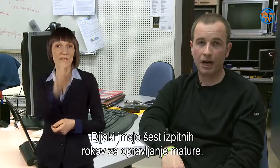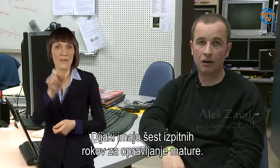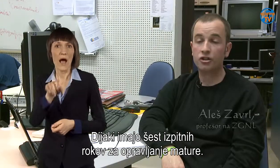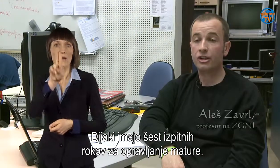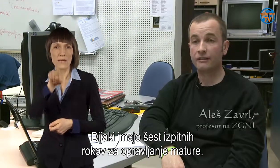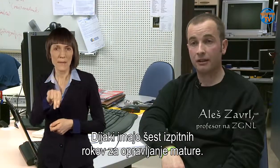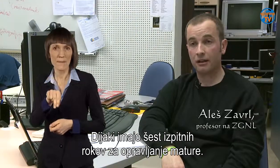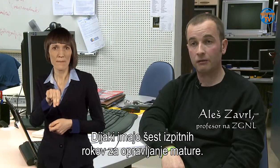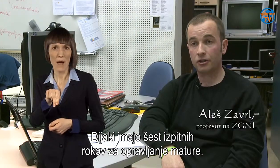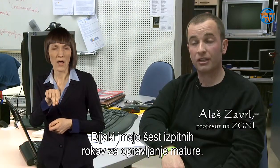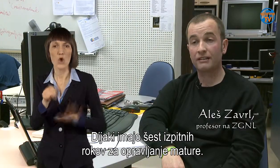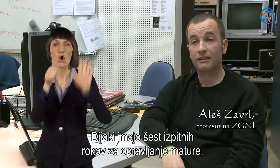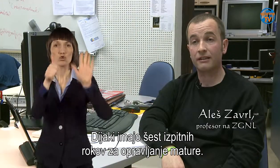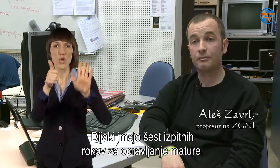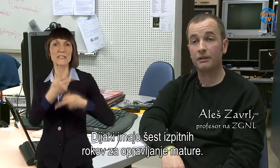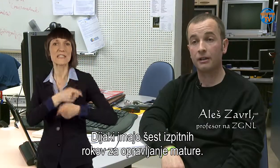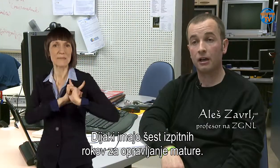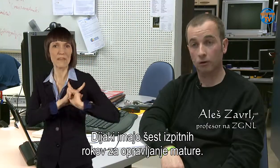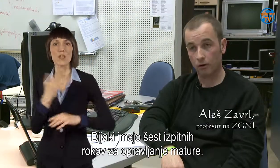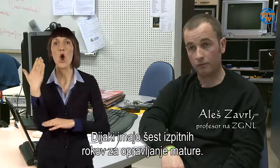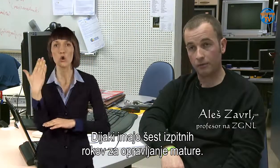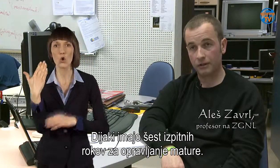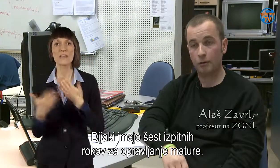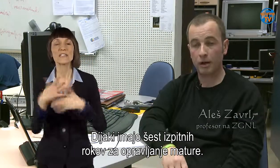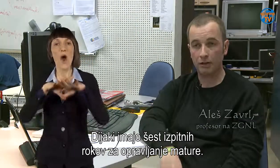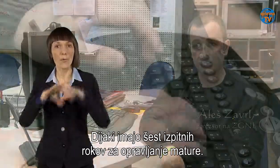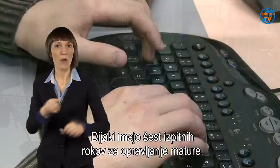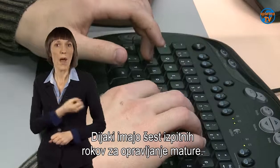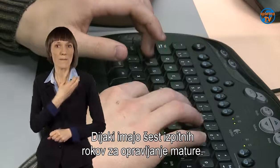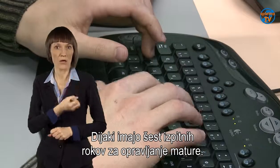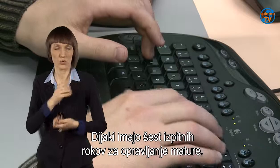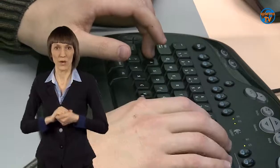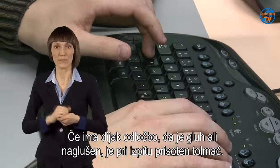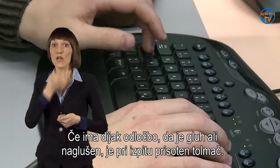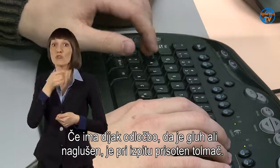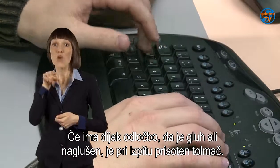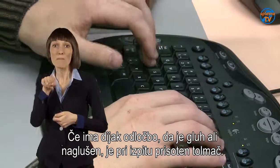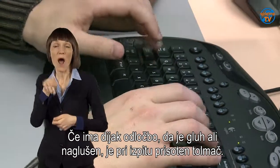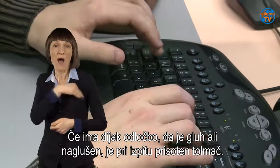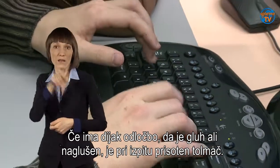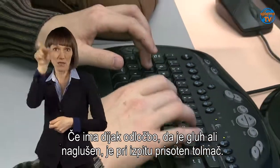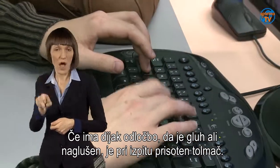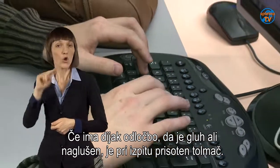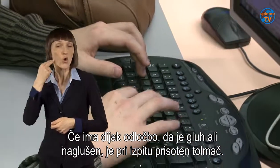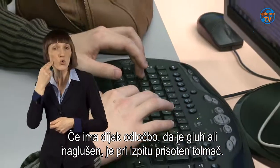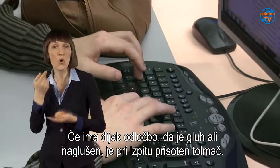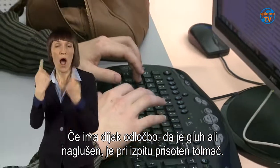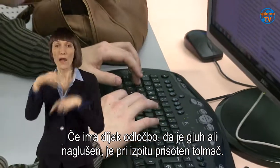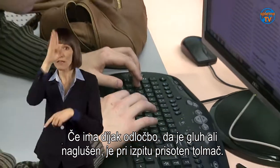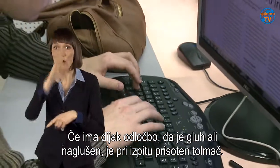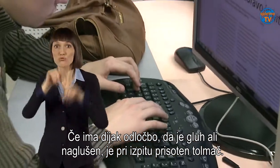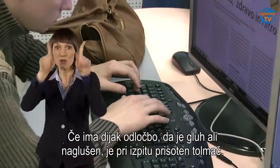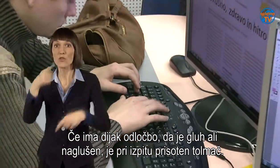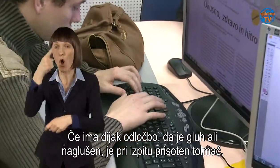Dijaki imajo 6 izpitnih rokov za opravljanje mature. Če ima dijak odločbo, da je gluh ali